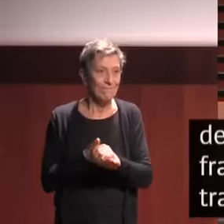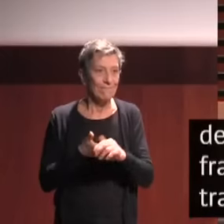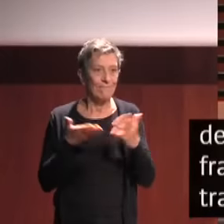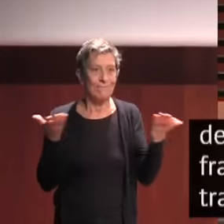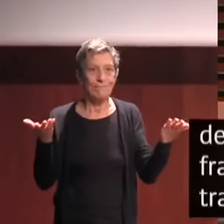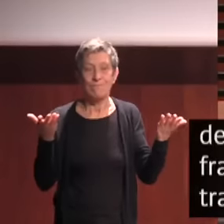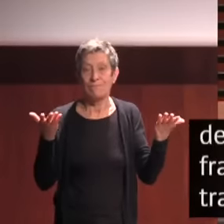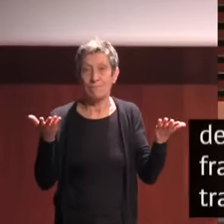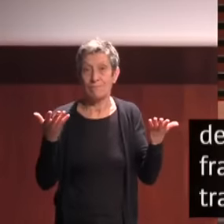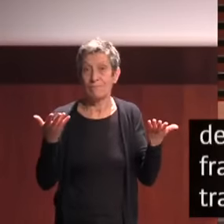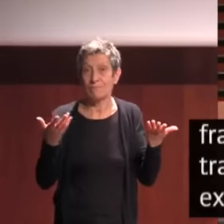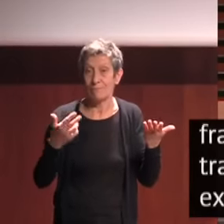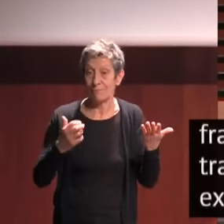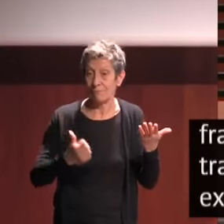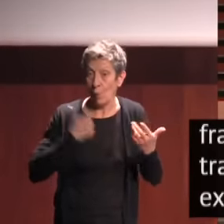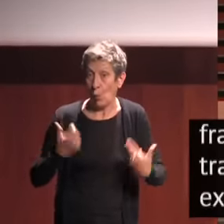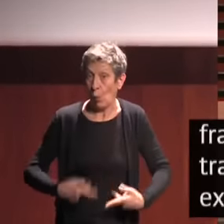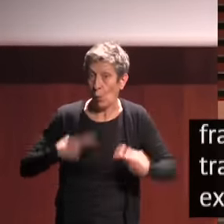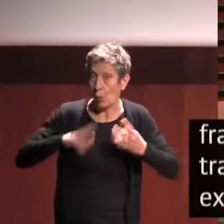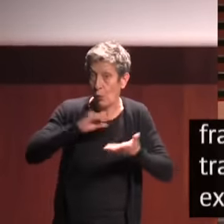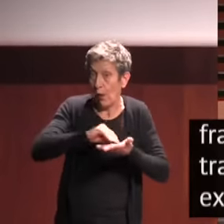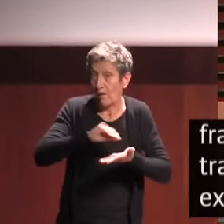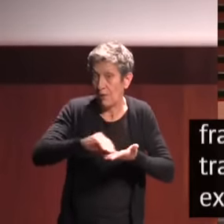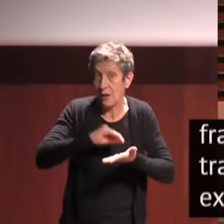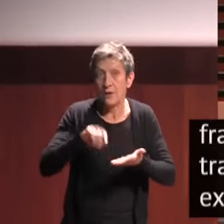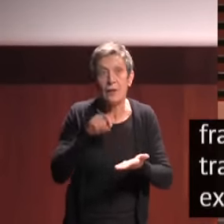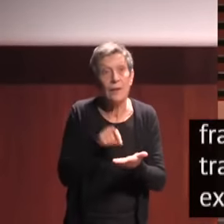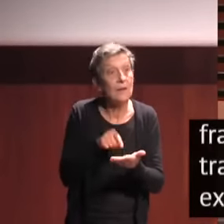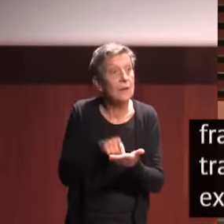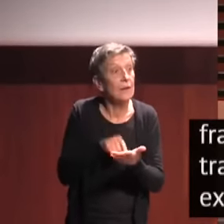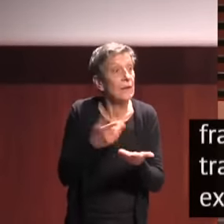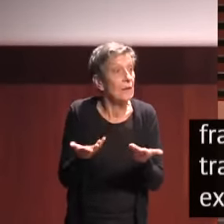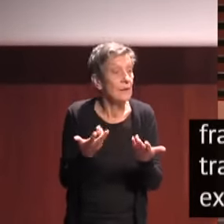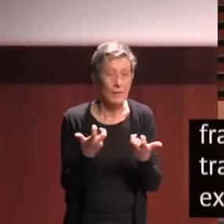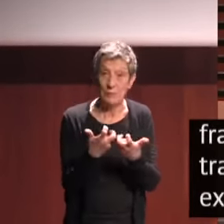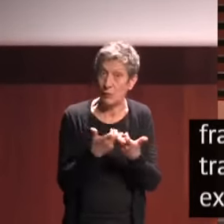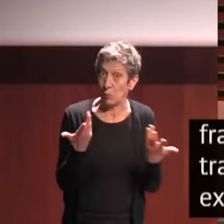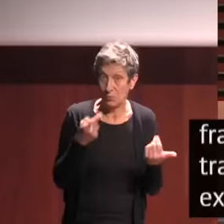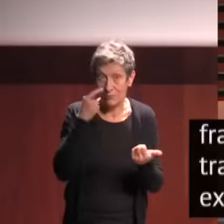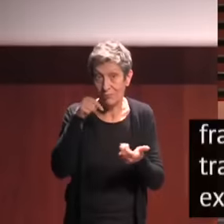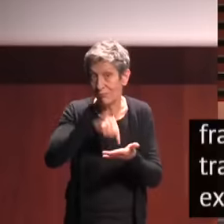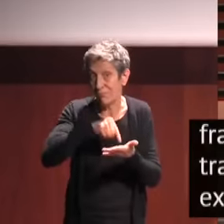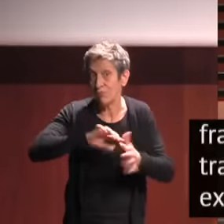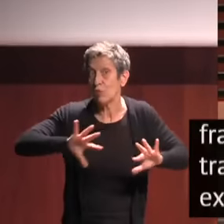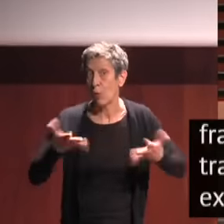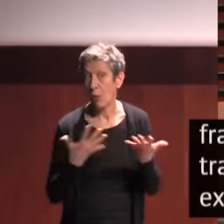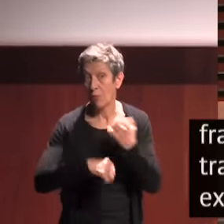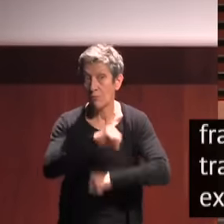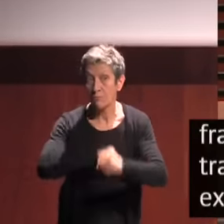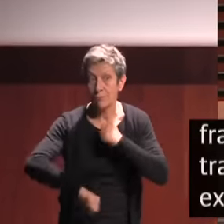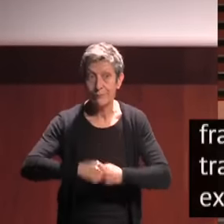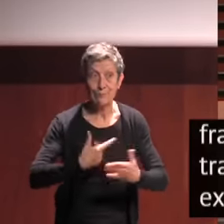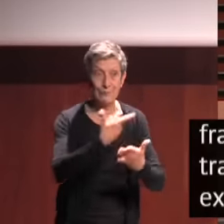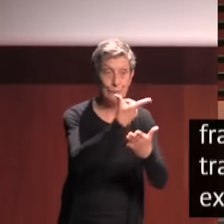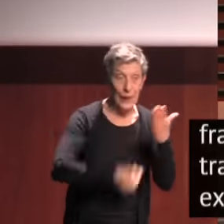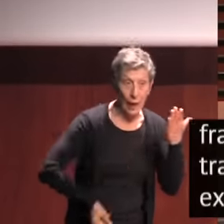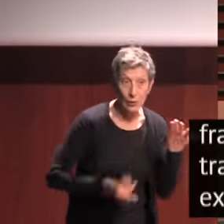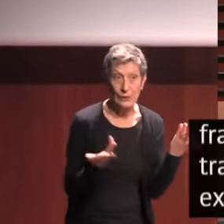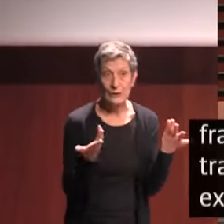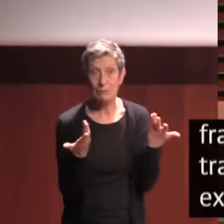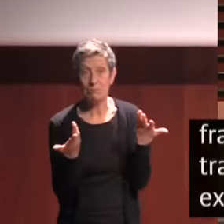d'une des autographies où, effectivement, l'option elle mélange le bilinguisme et la maîtrise